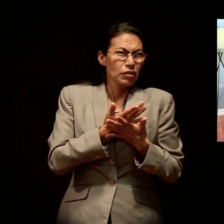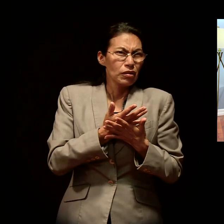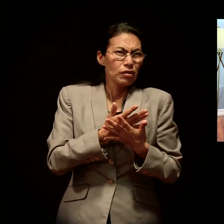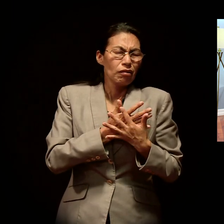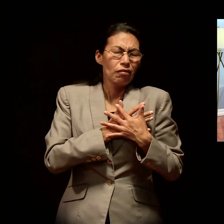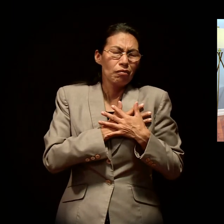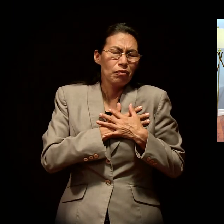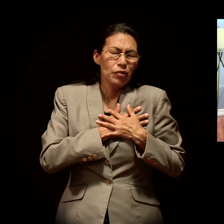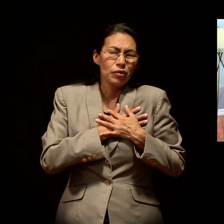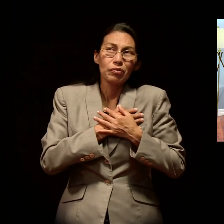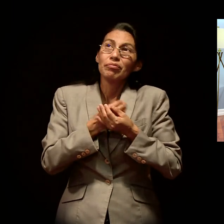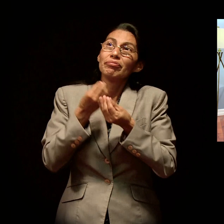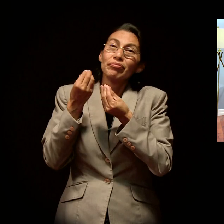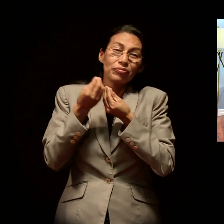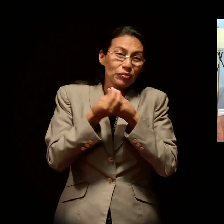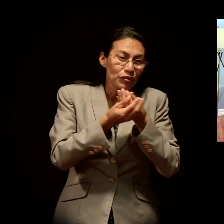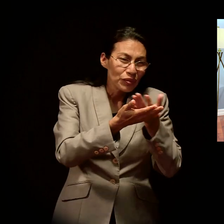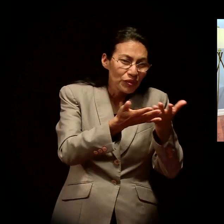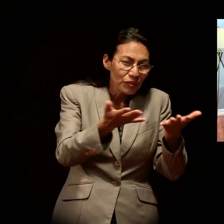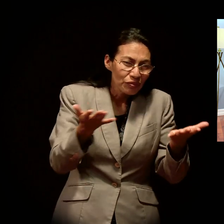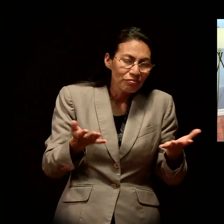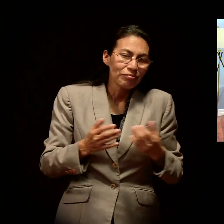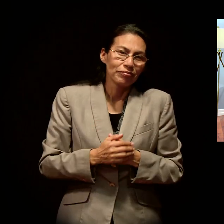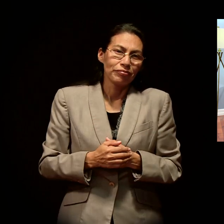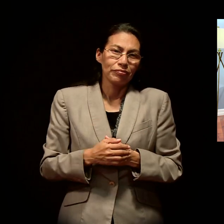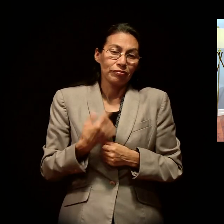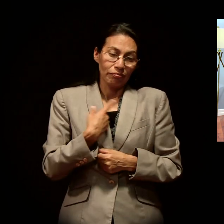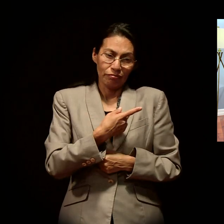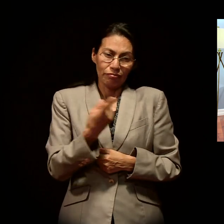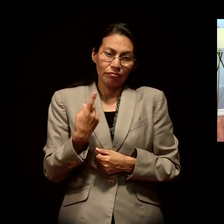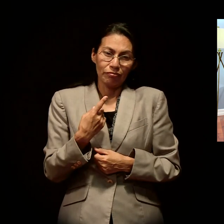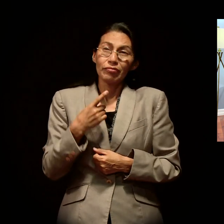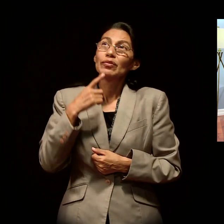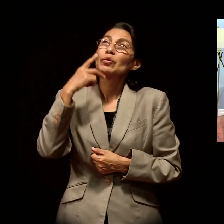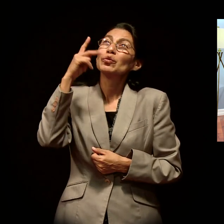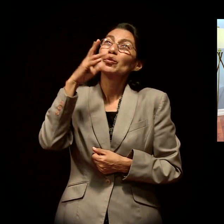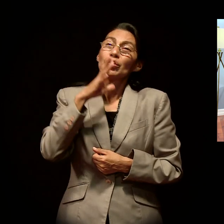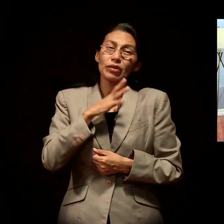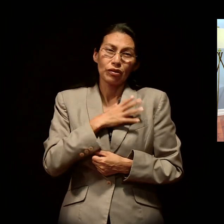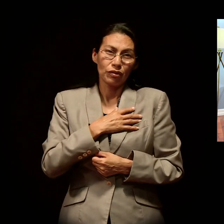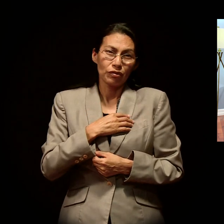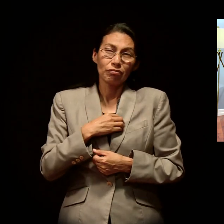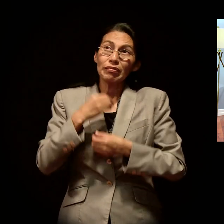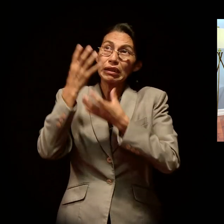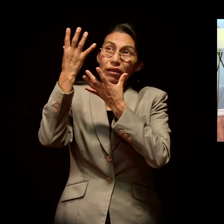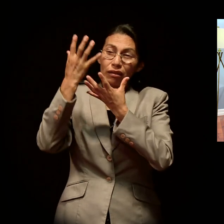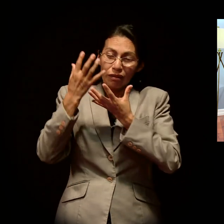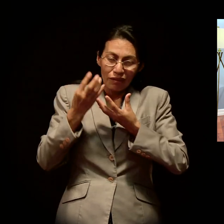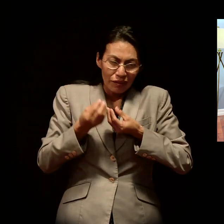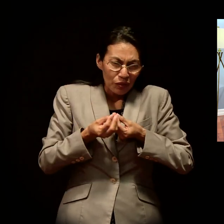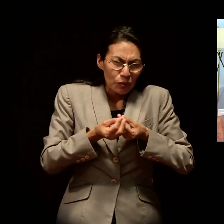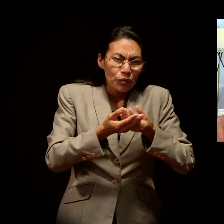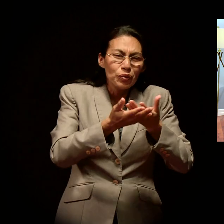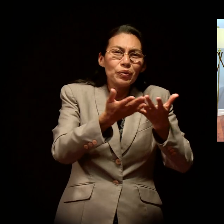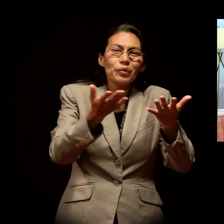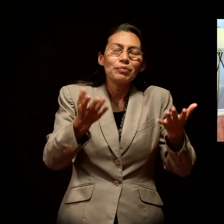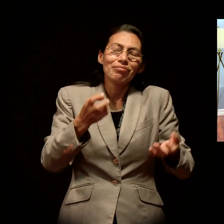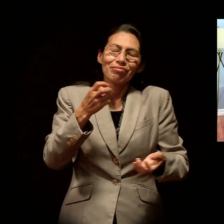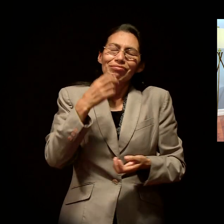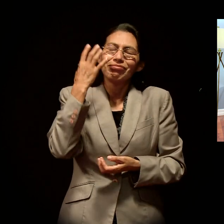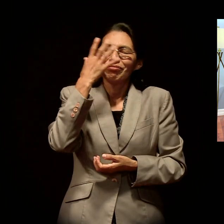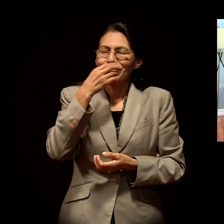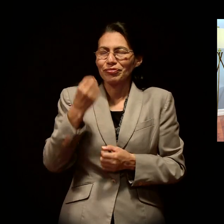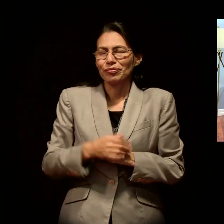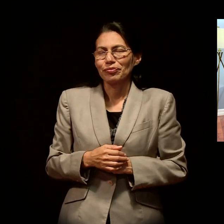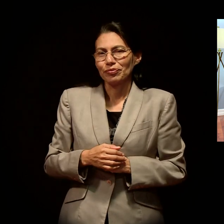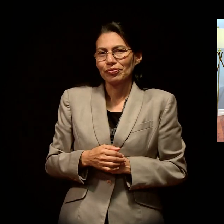fe esperanza y amor Como hijos de Dios en esta tierra Así